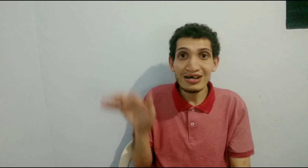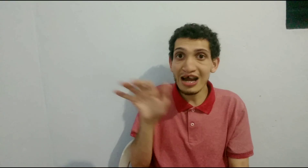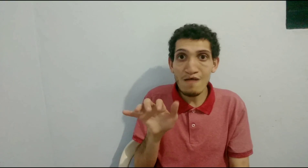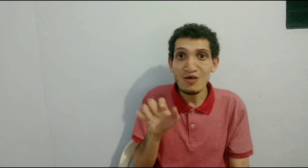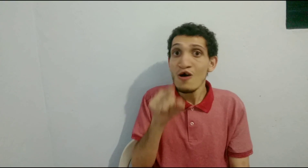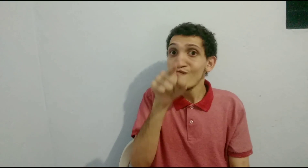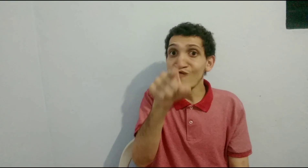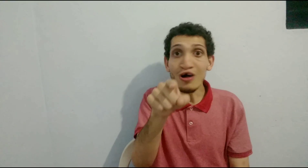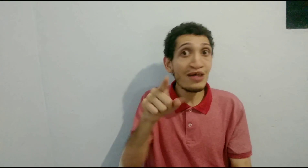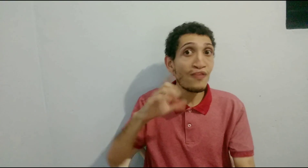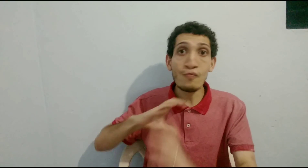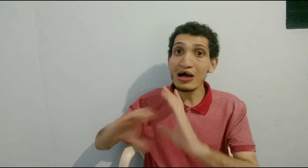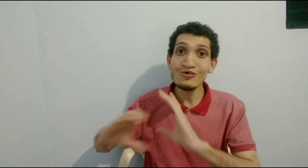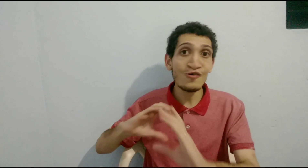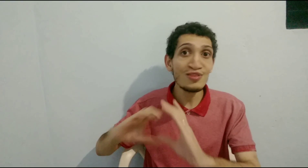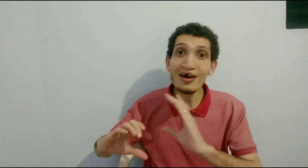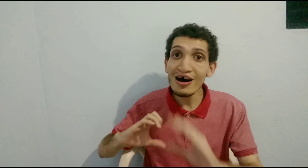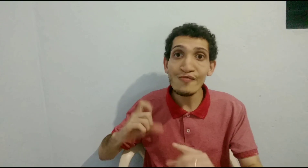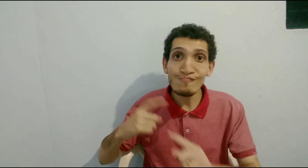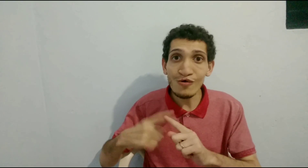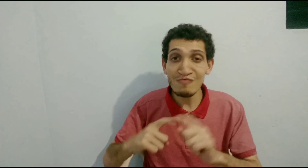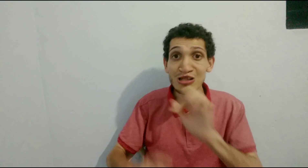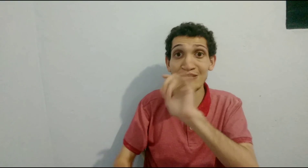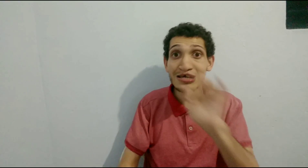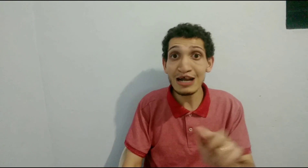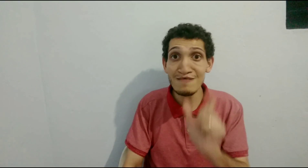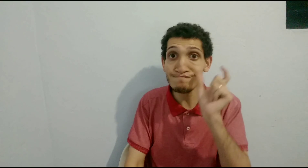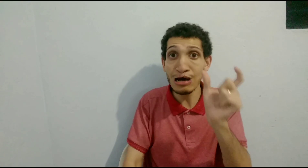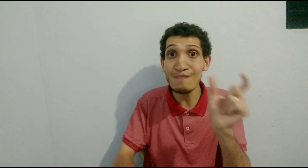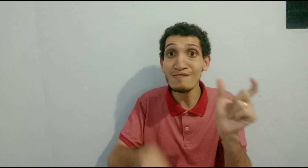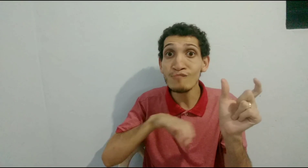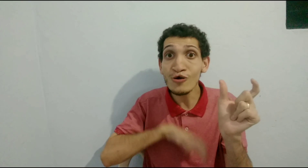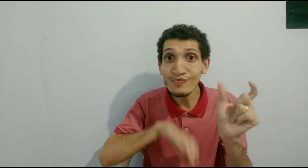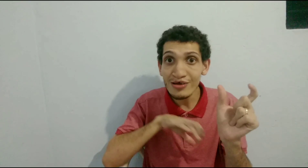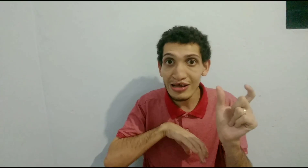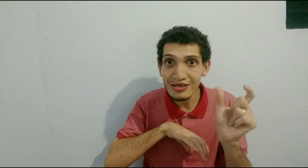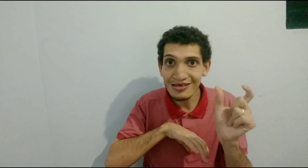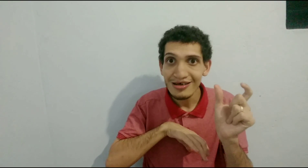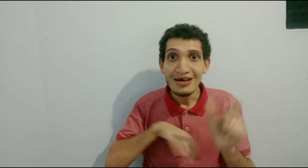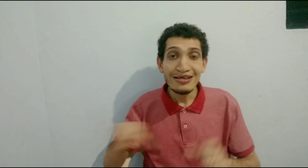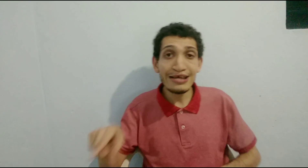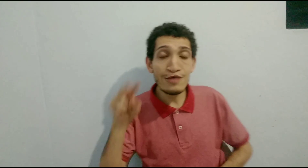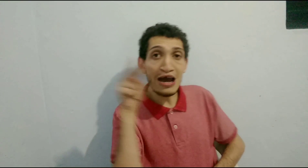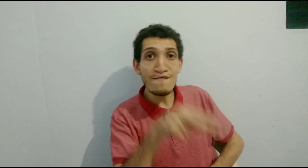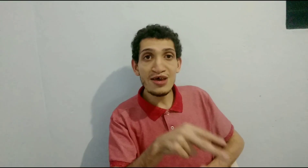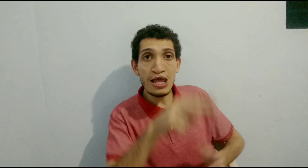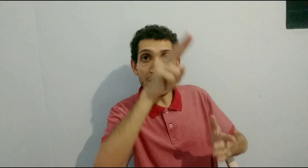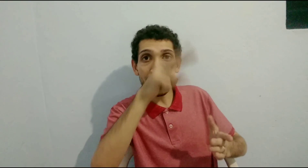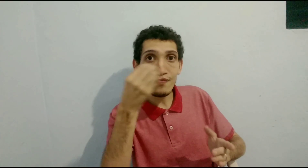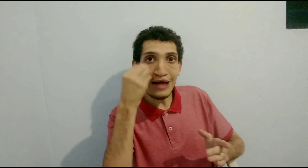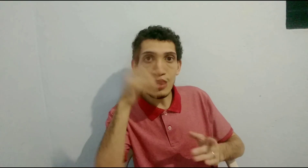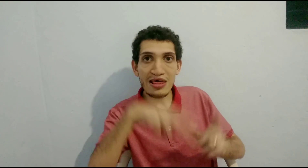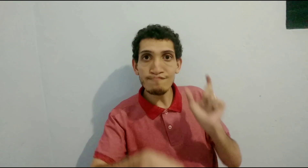escreve, você não está se comunicando. Porque você vai escrever a palavra em português e ele vai ver, vai tentar ler a